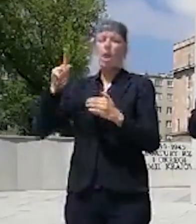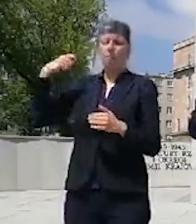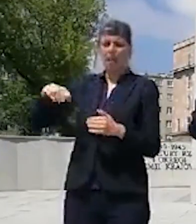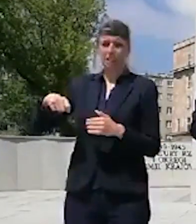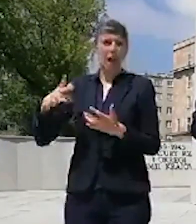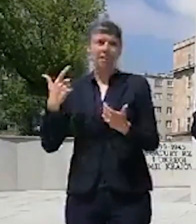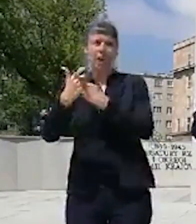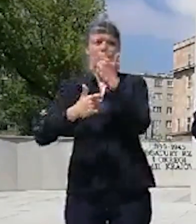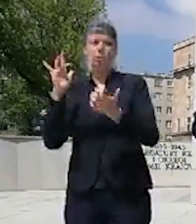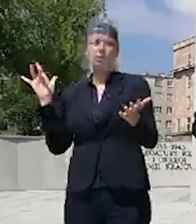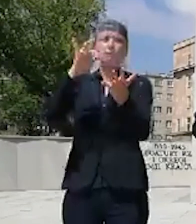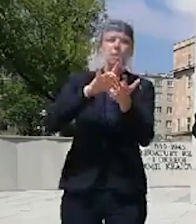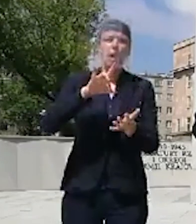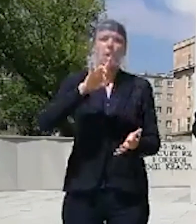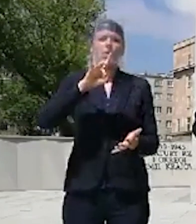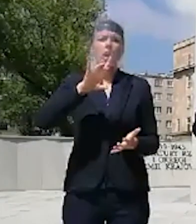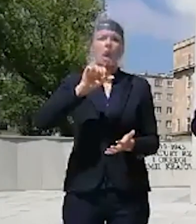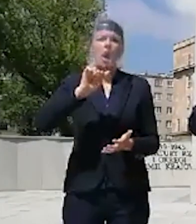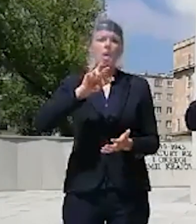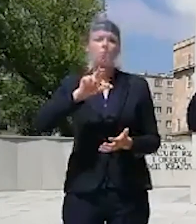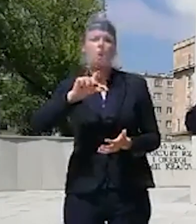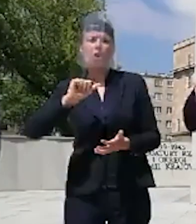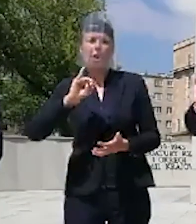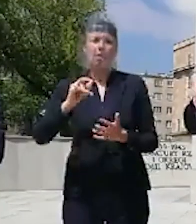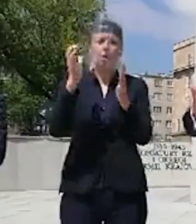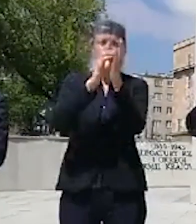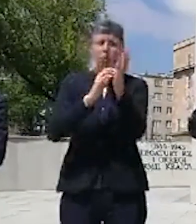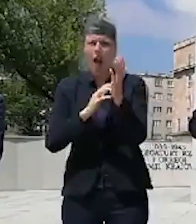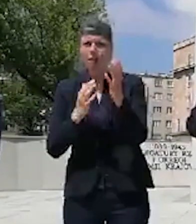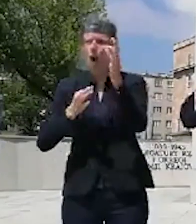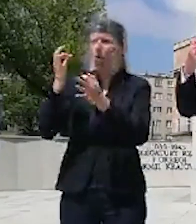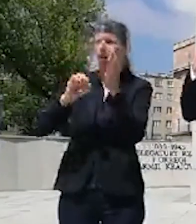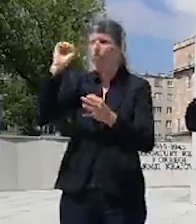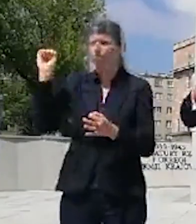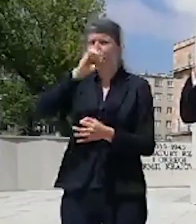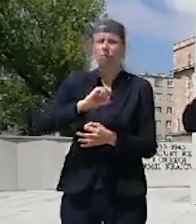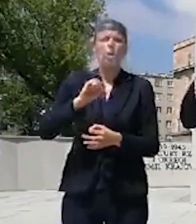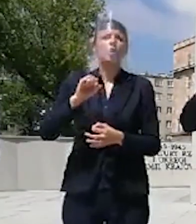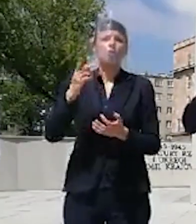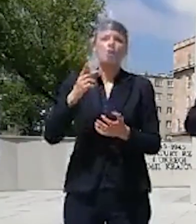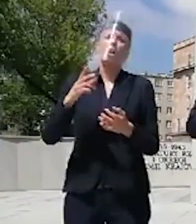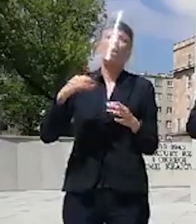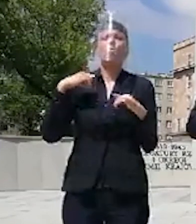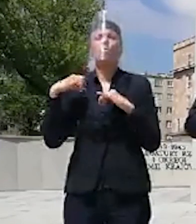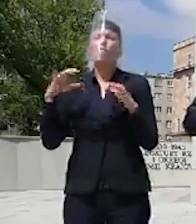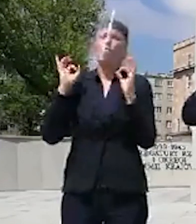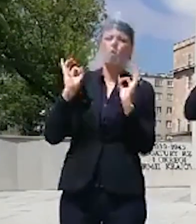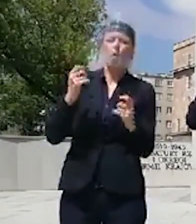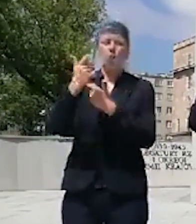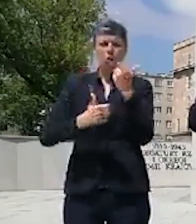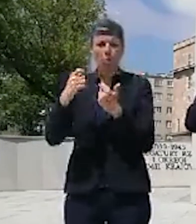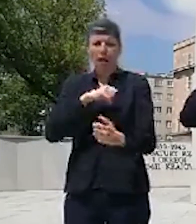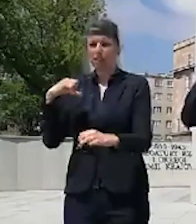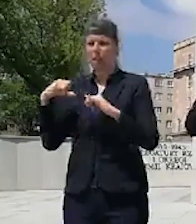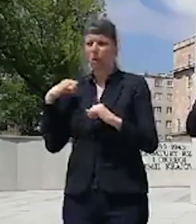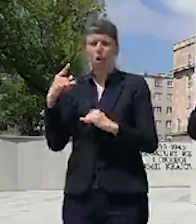Garwolina po truskawki i opowiadać bzdury o tym, że rząd robi dobre rzeczy, a samorządy dokładają ludziom opłat. I że